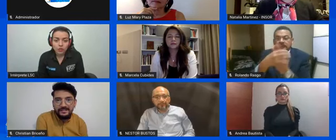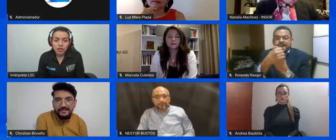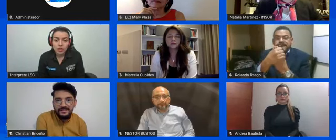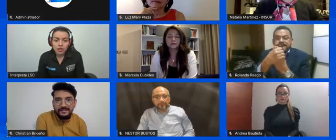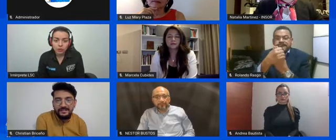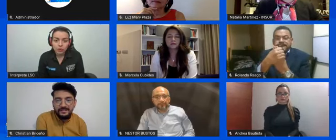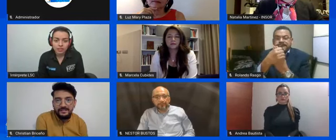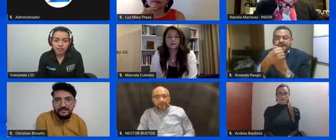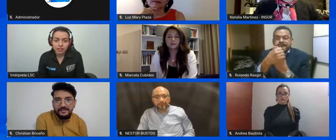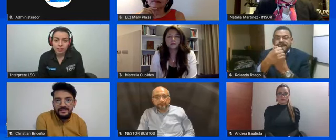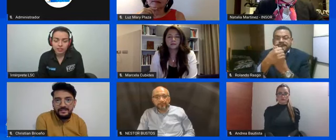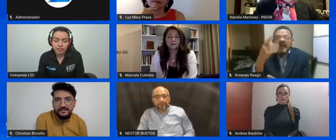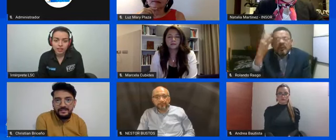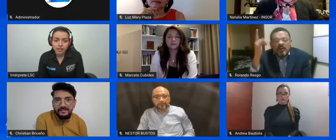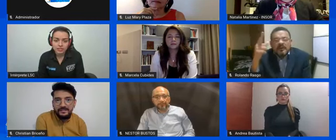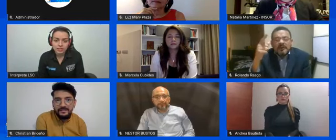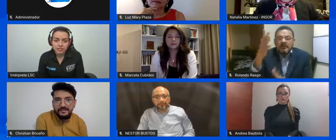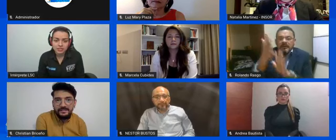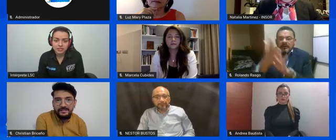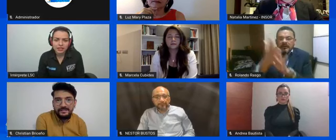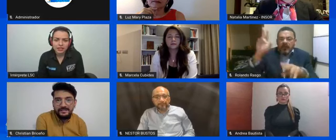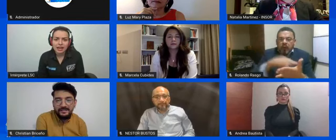pues, impactara a nivel político.